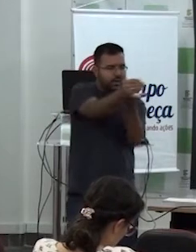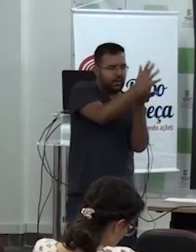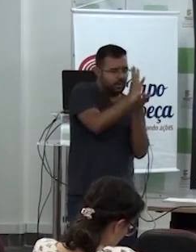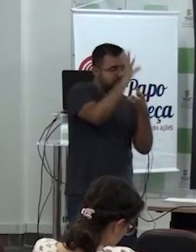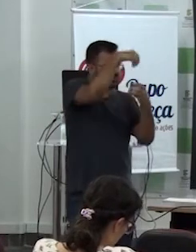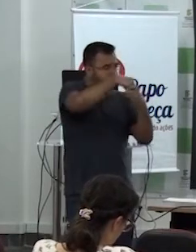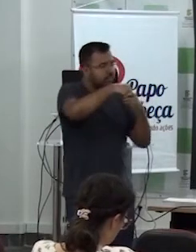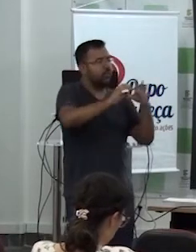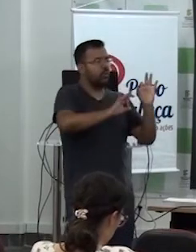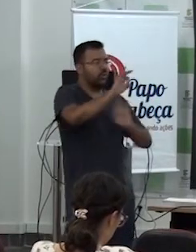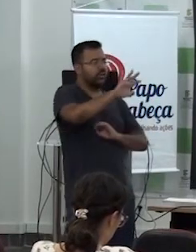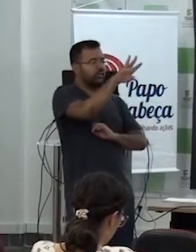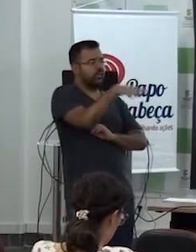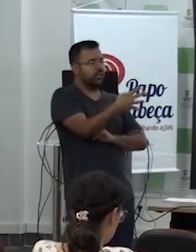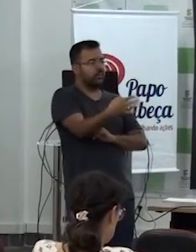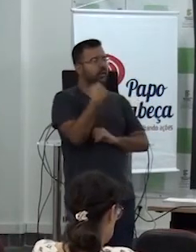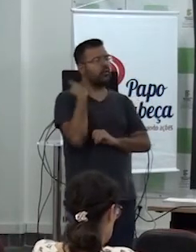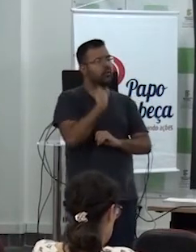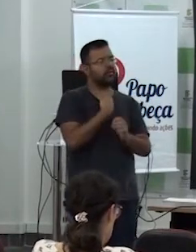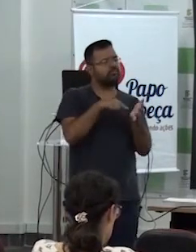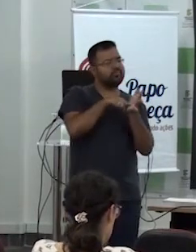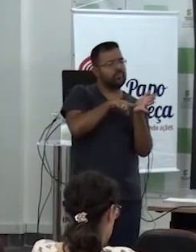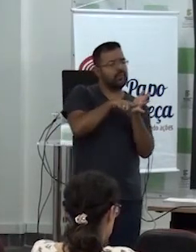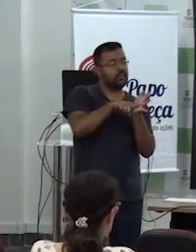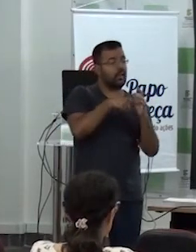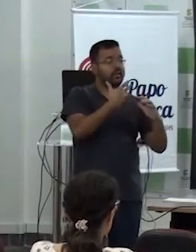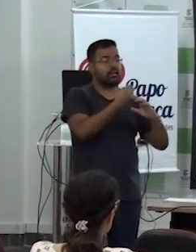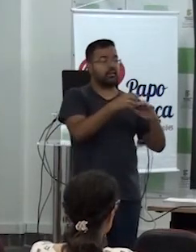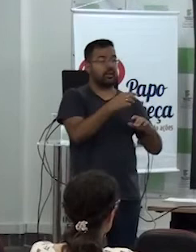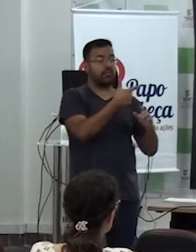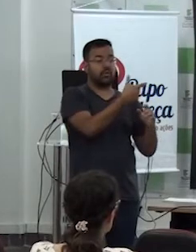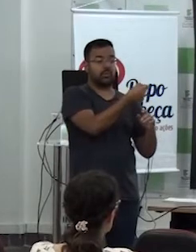um levantamento da produção do CEFOR de 2013 a